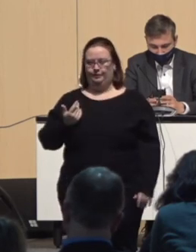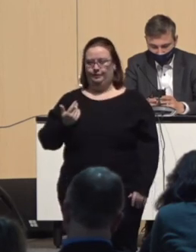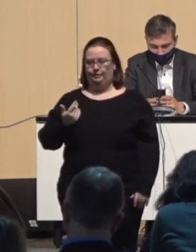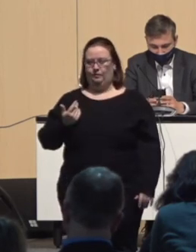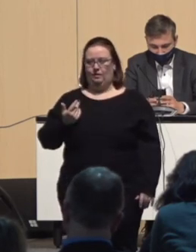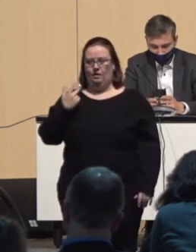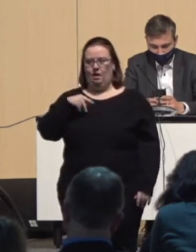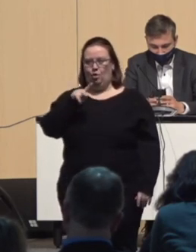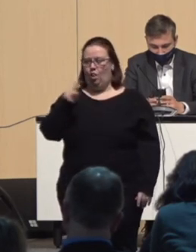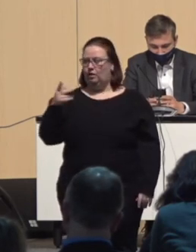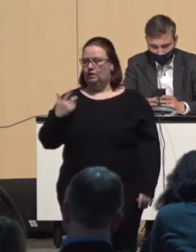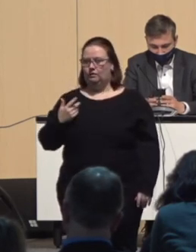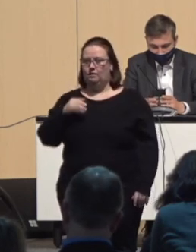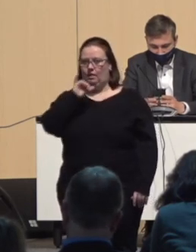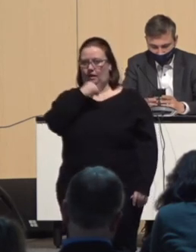Herr Kolditz,